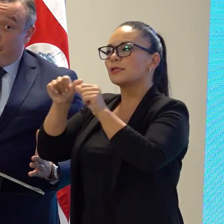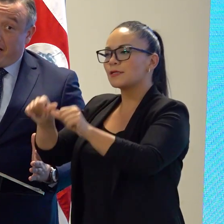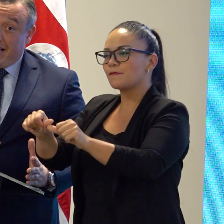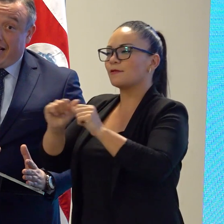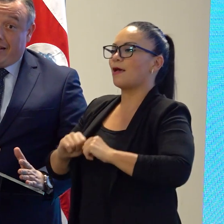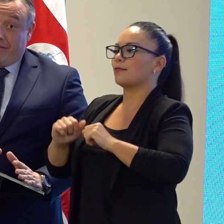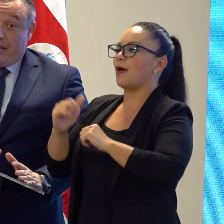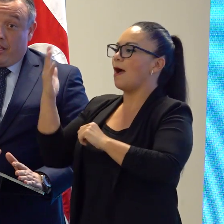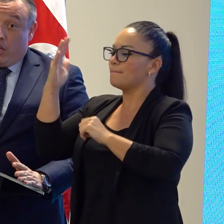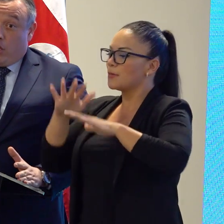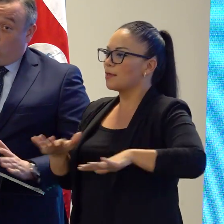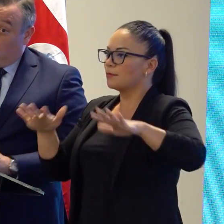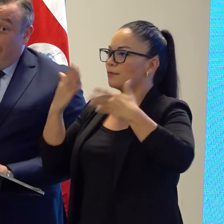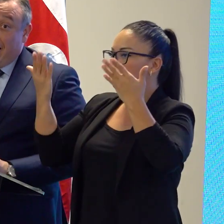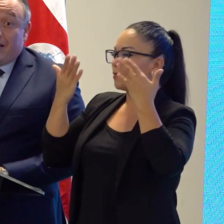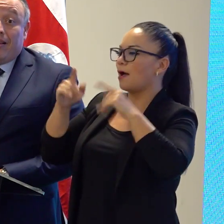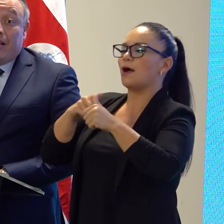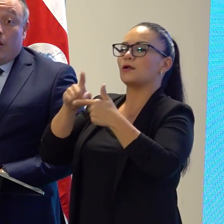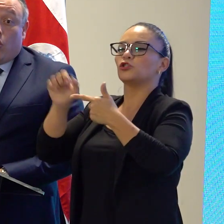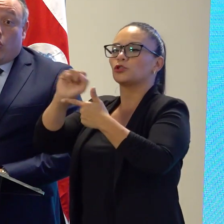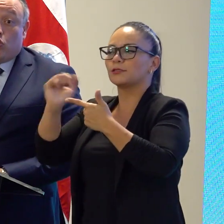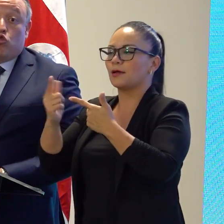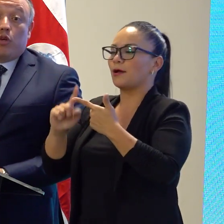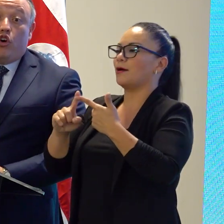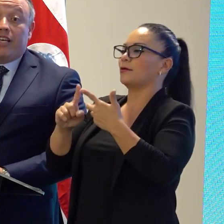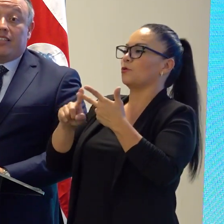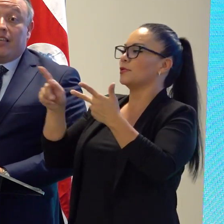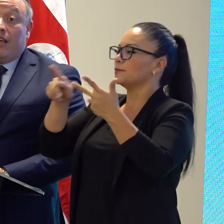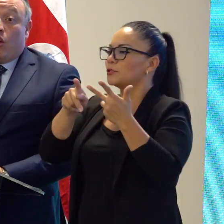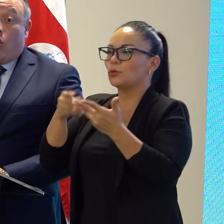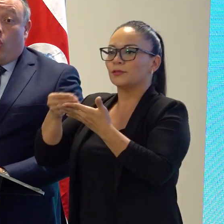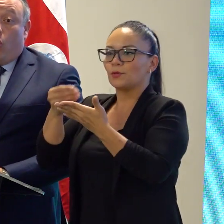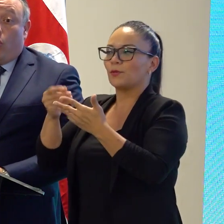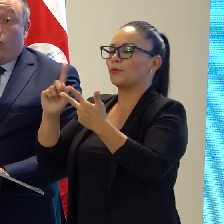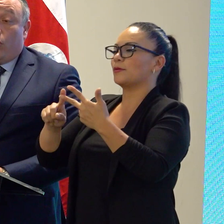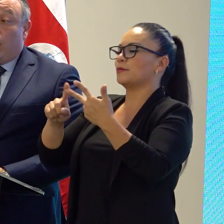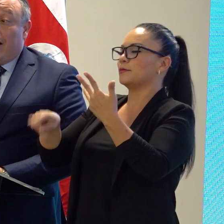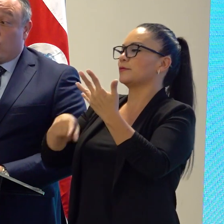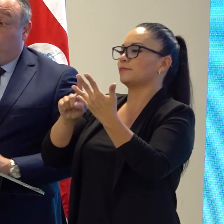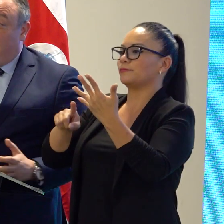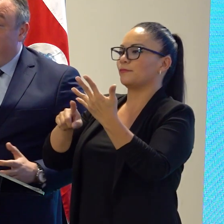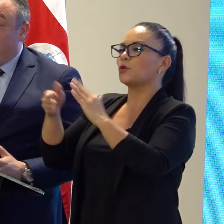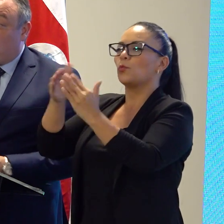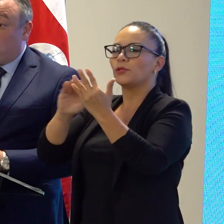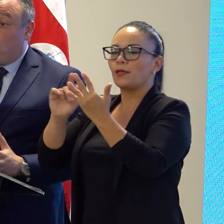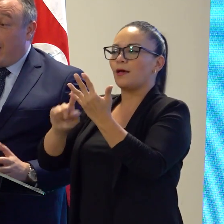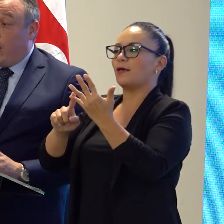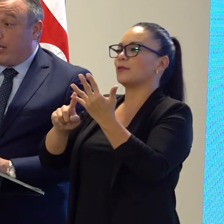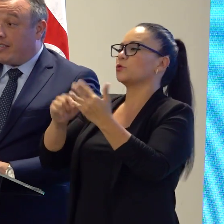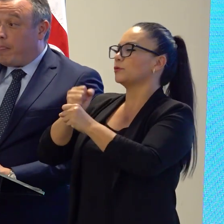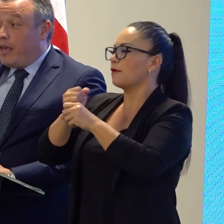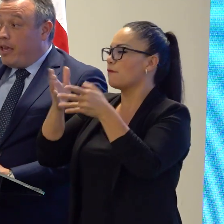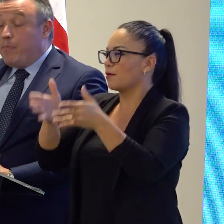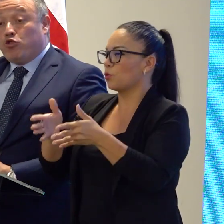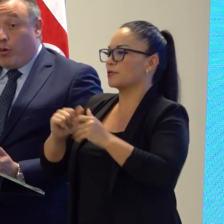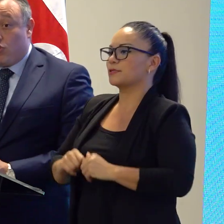ambiental social con los consumidores con las comunidades con sus trabajadores